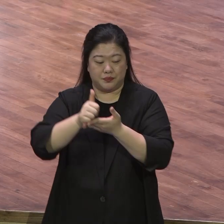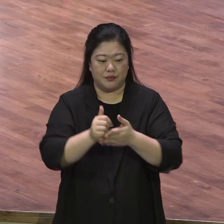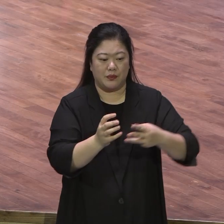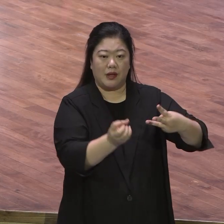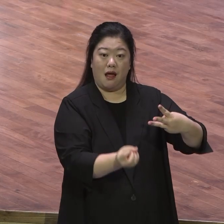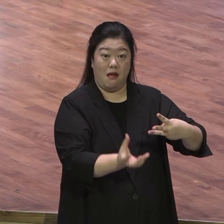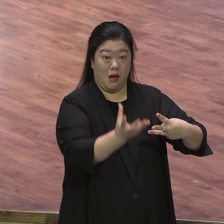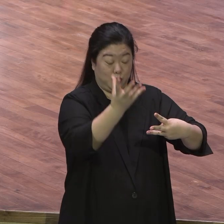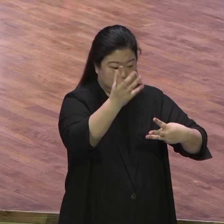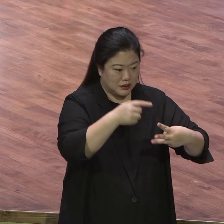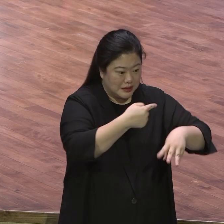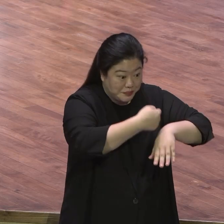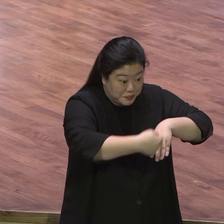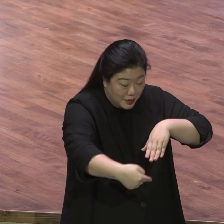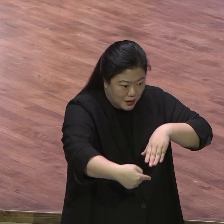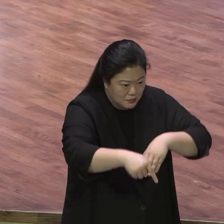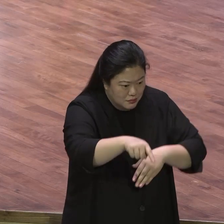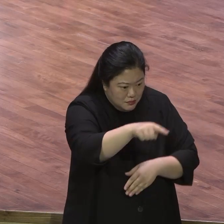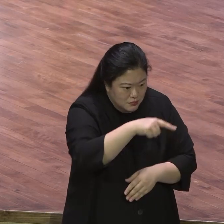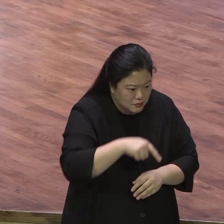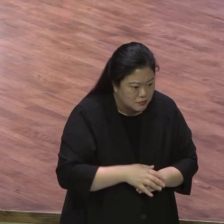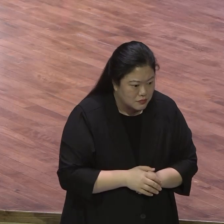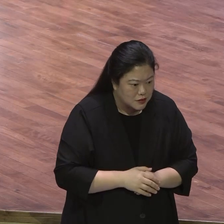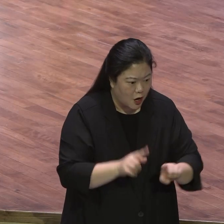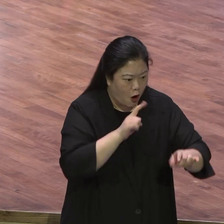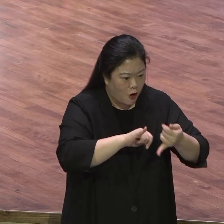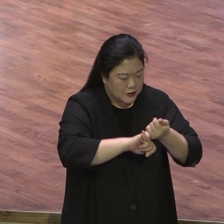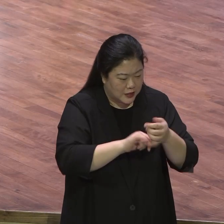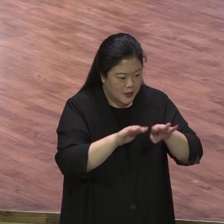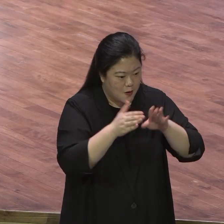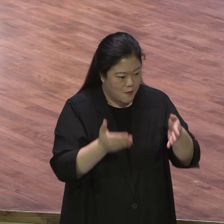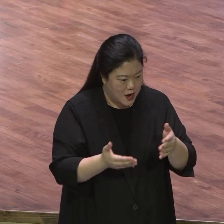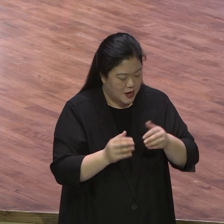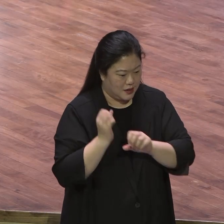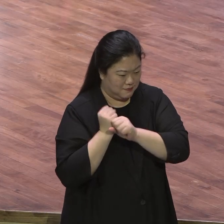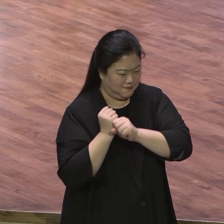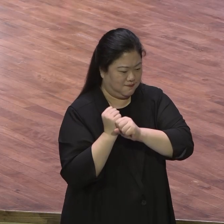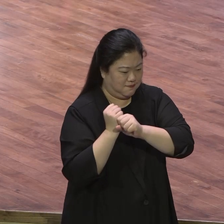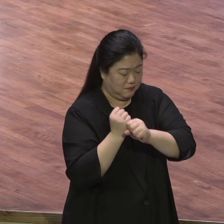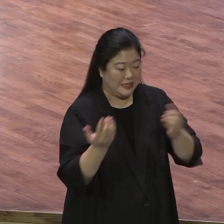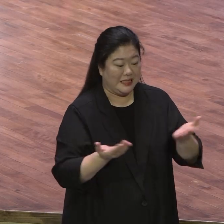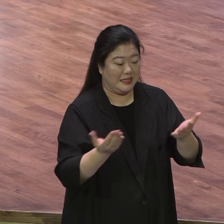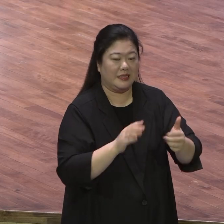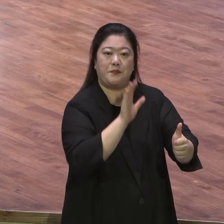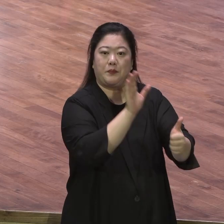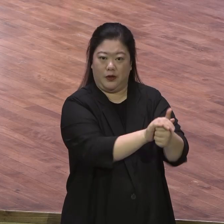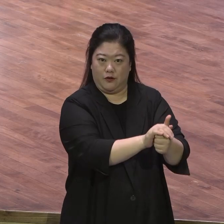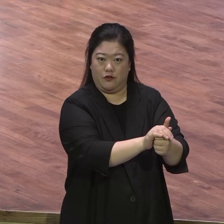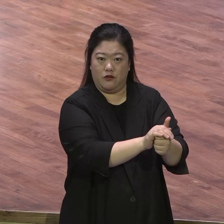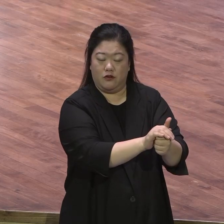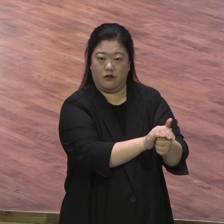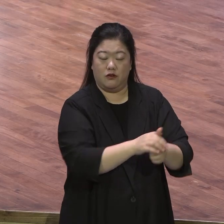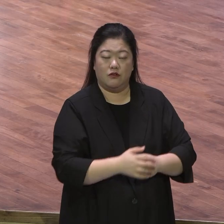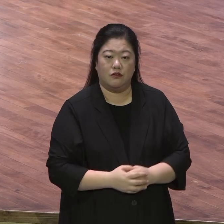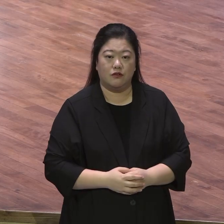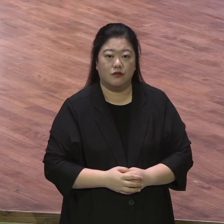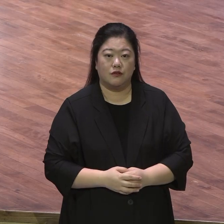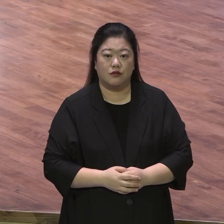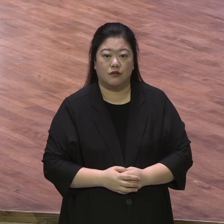하나님의 괴를 옮기는 일과 이 옮기는 일 하나님의 괴를